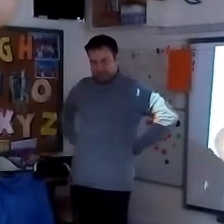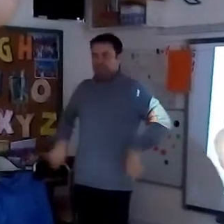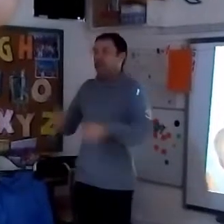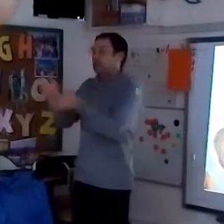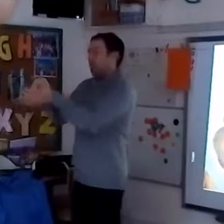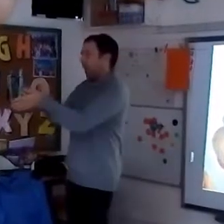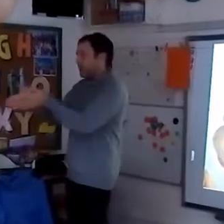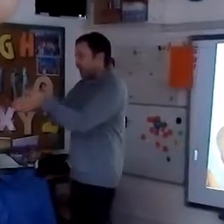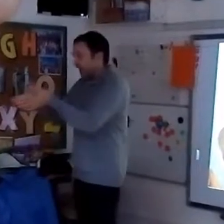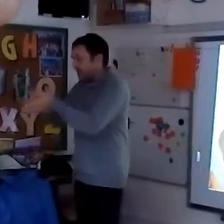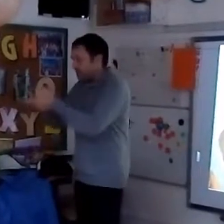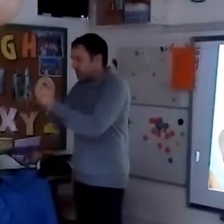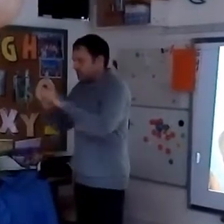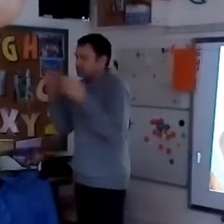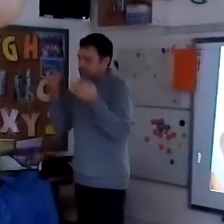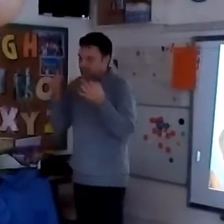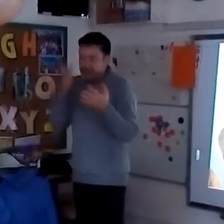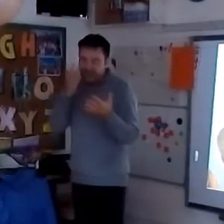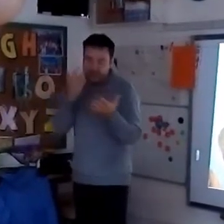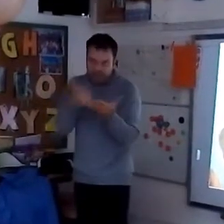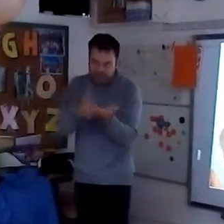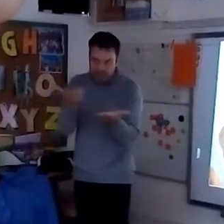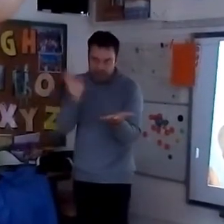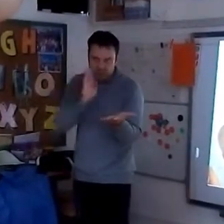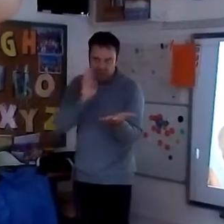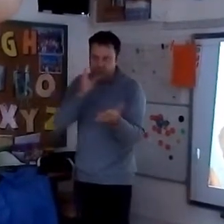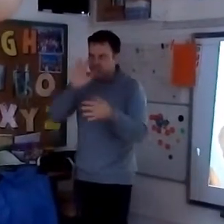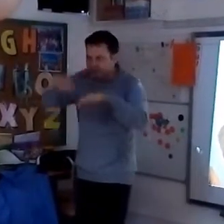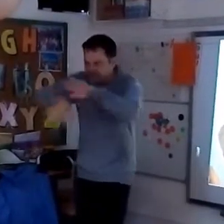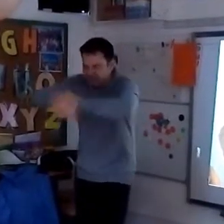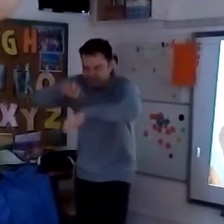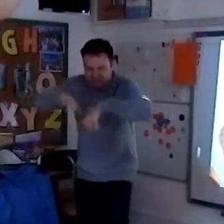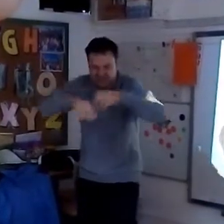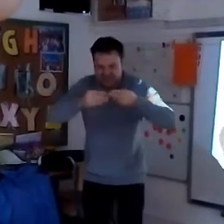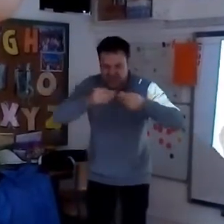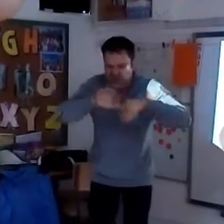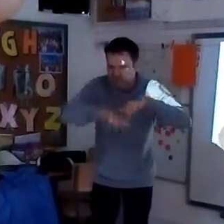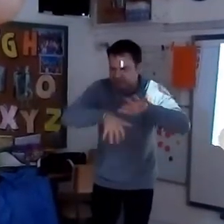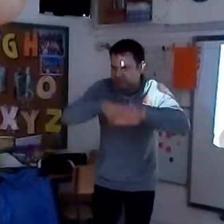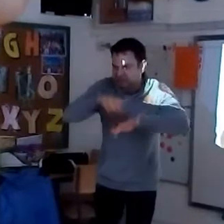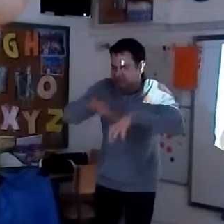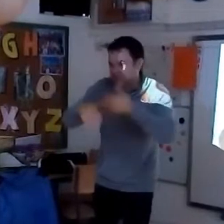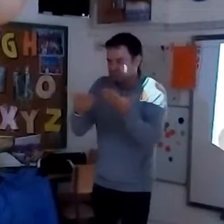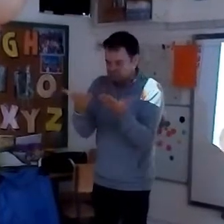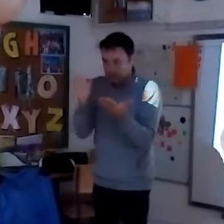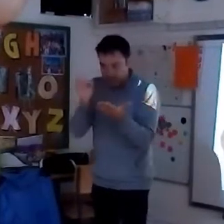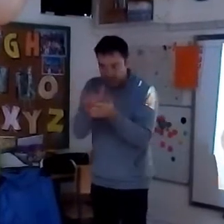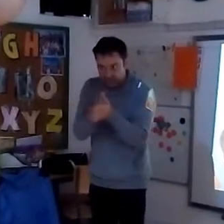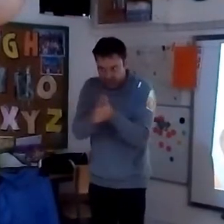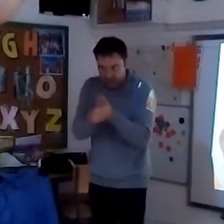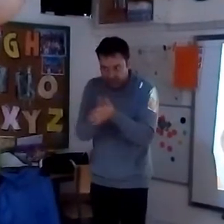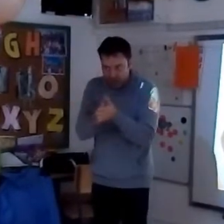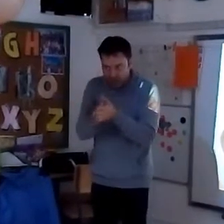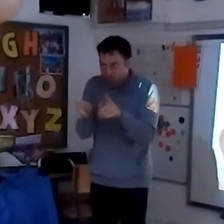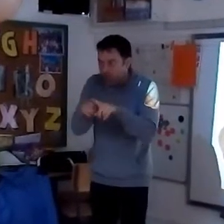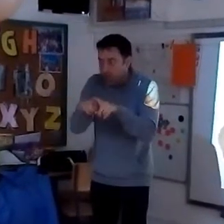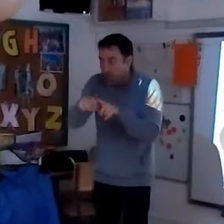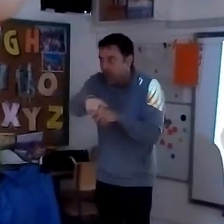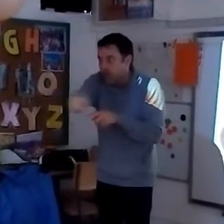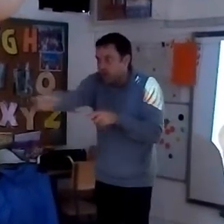el delantal, se empezó a preparar ya, a ver que estuviera todo limpio, empezó a lavar los huevos, pues claro, de andar por igual